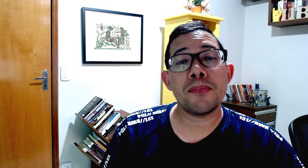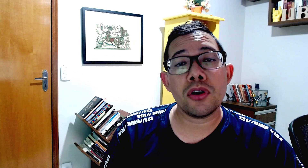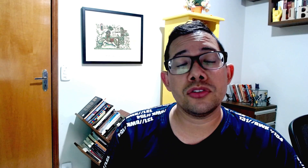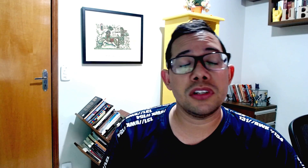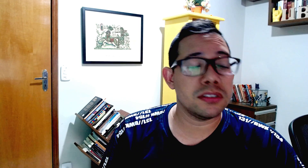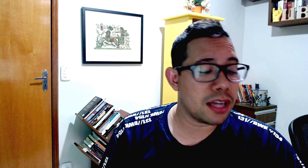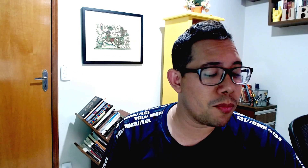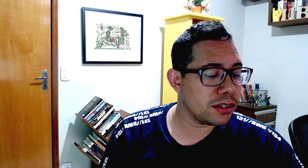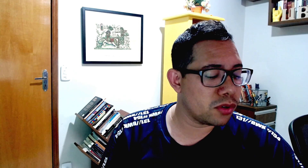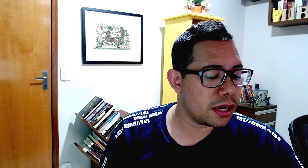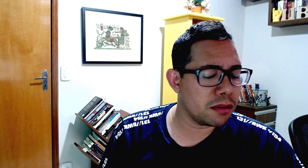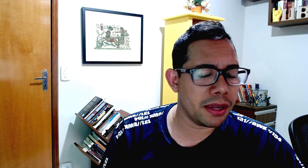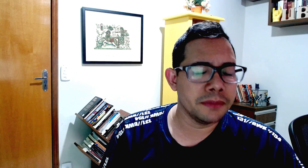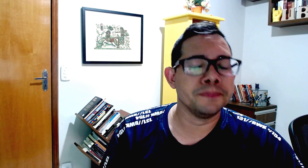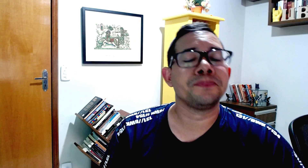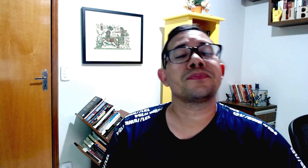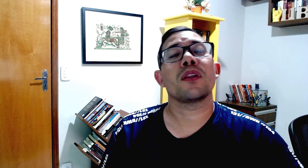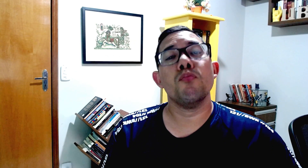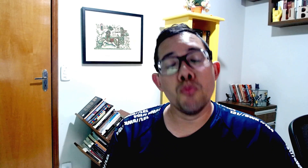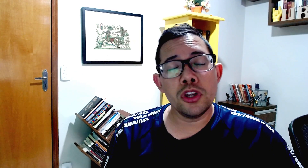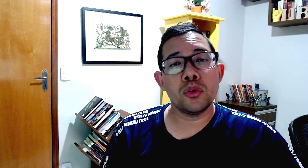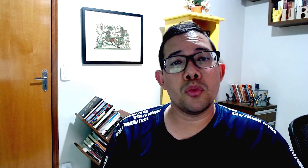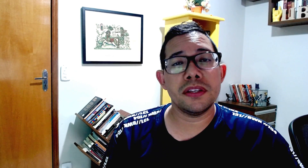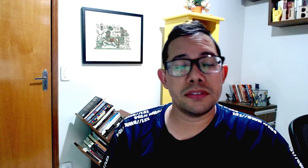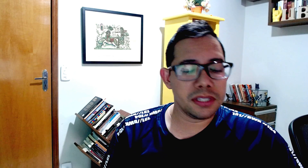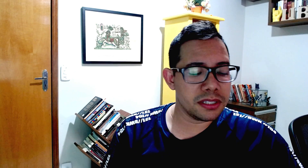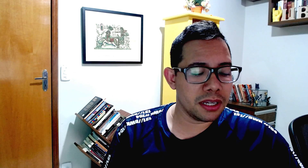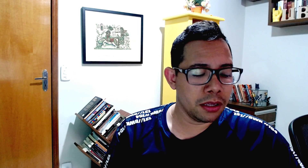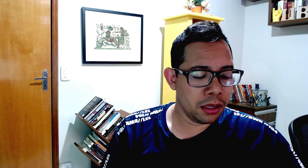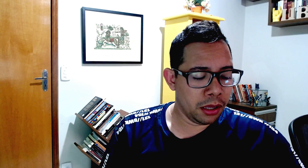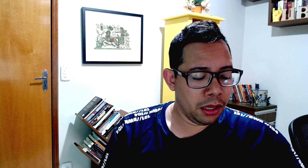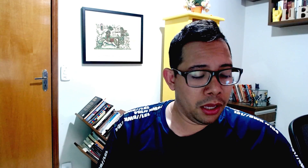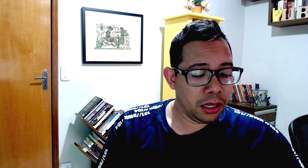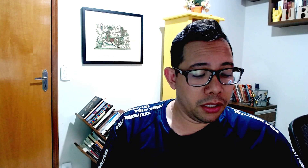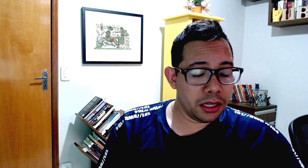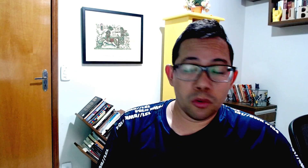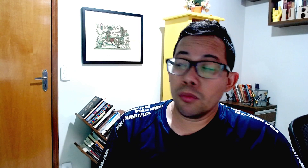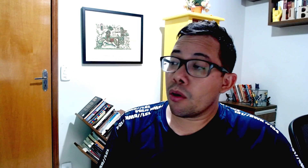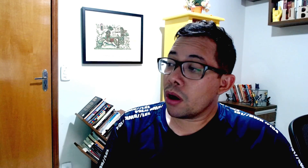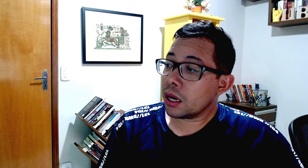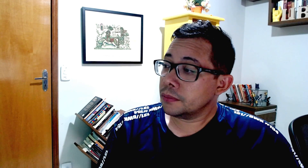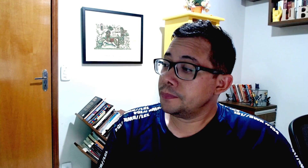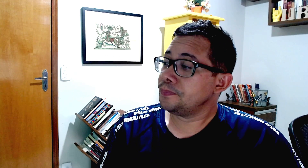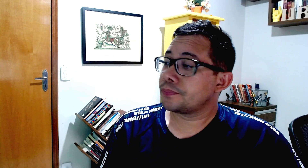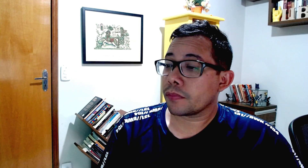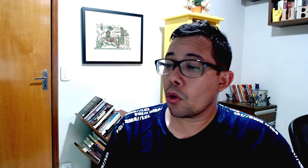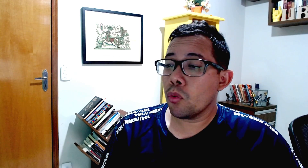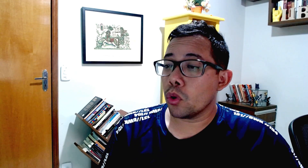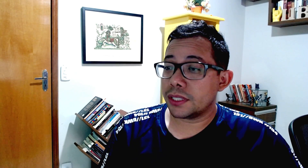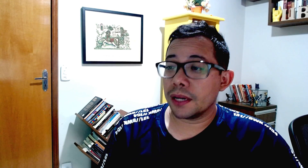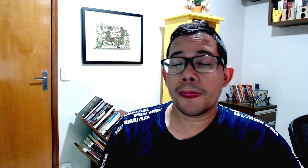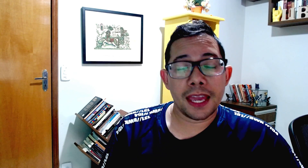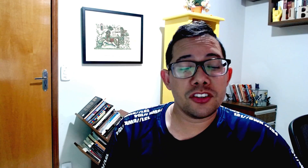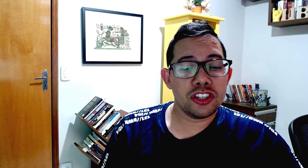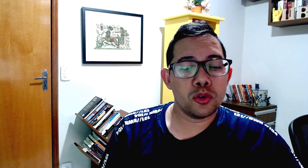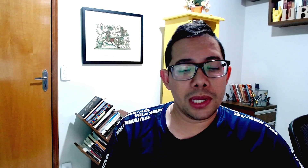pode utilizar uma história também muito conhecida que uma hora ou outra é dito aí,